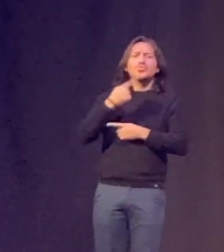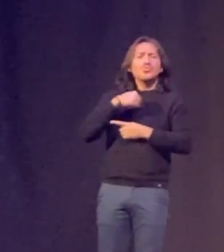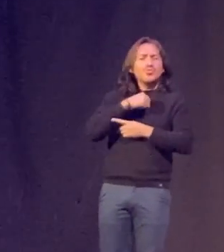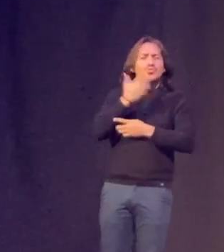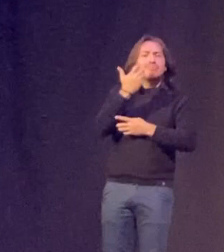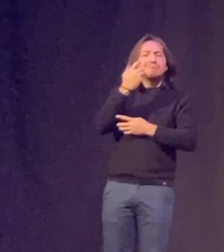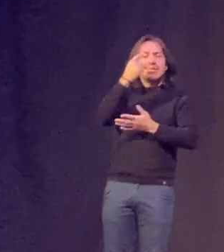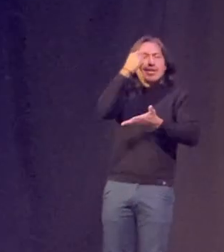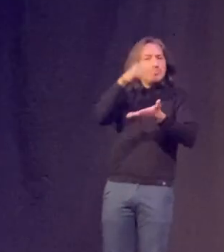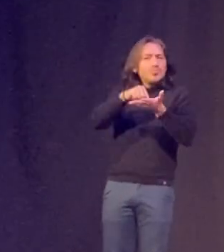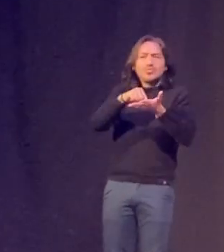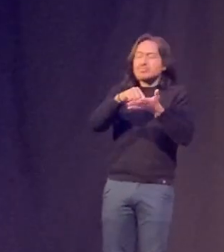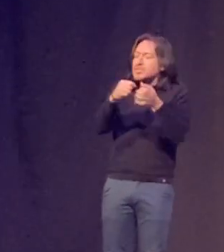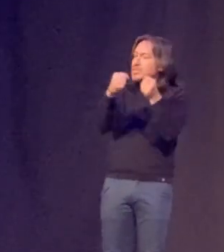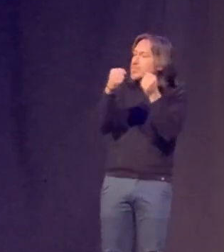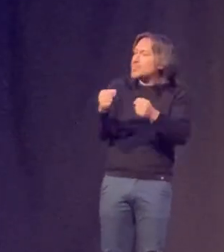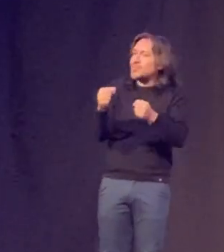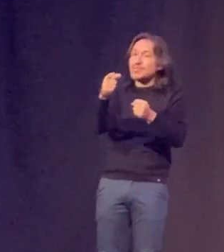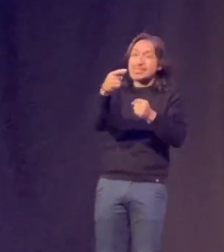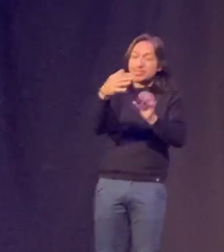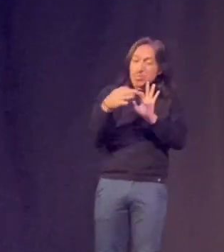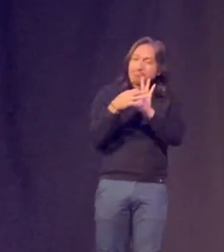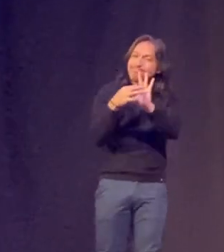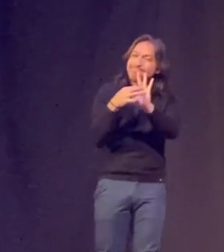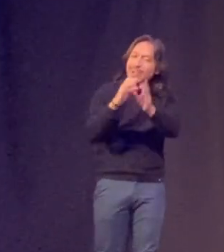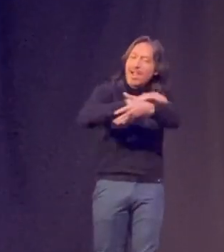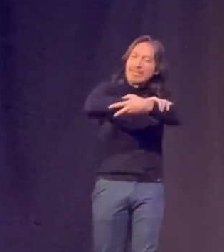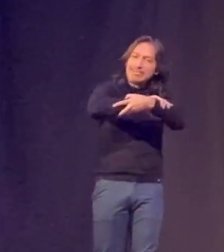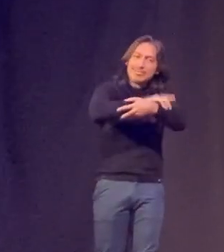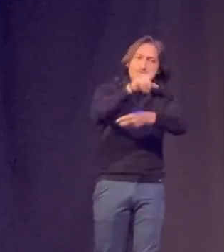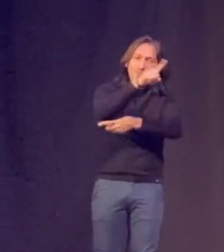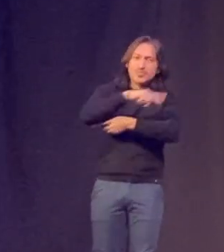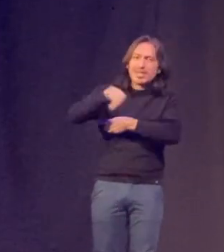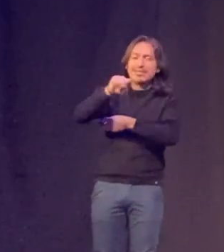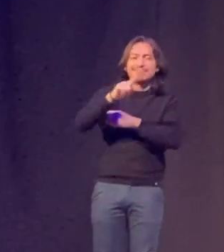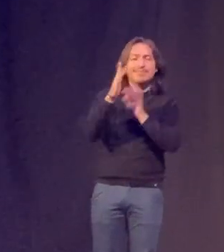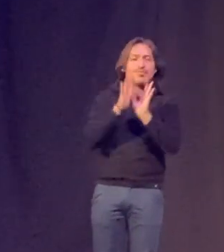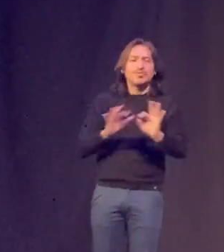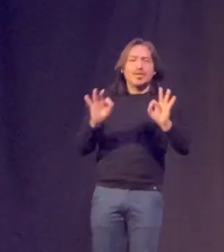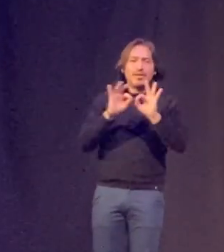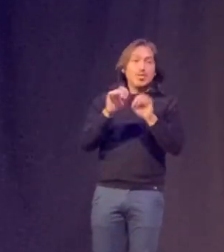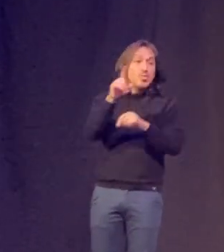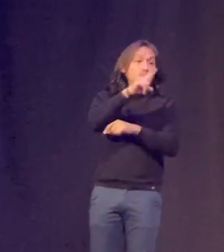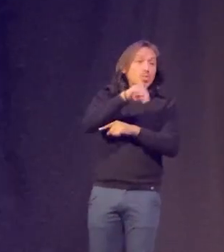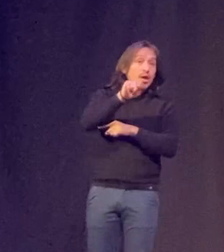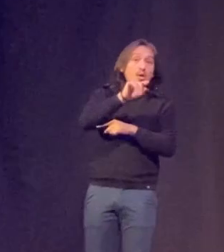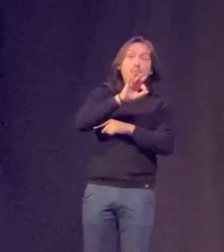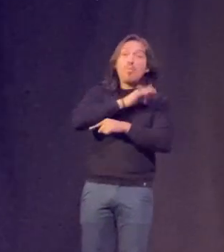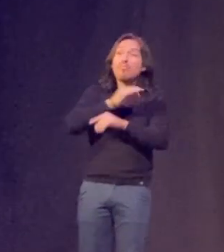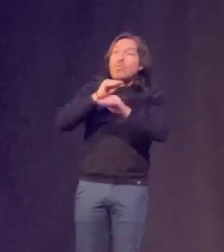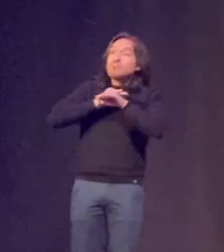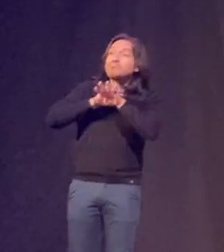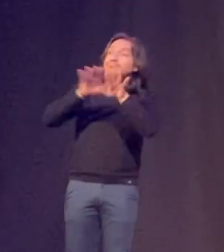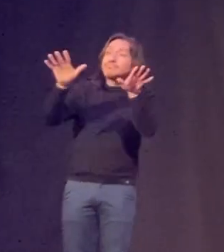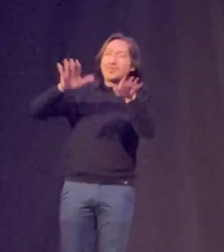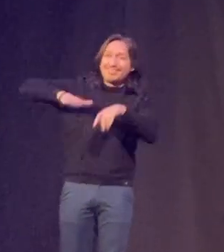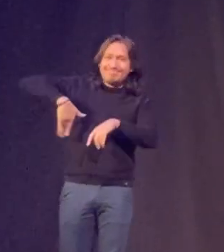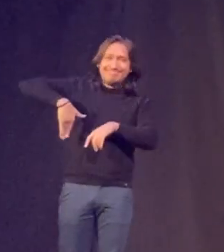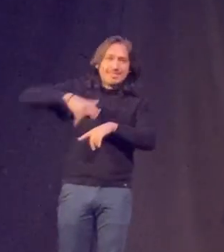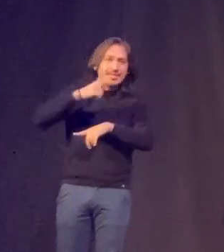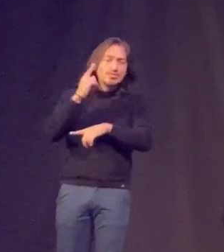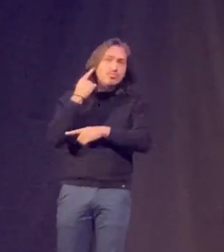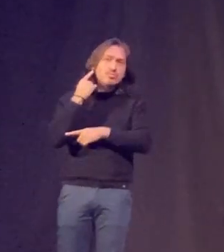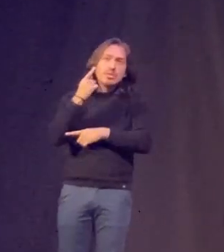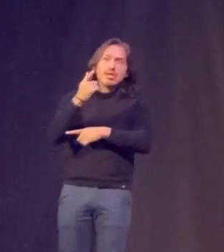con ustedes es fundamental. La comunicación que ustedes puedan dar de esto, de lo que acabamos de escuchar, de estas